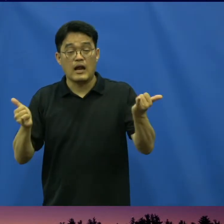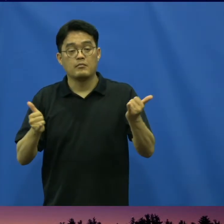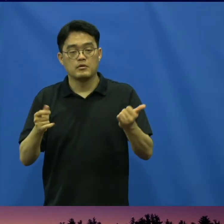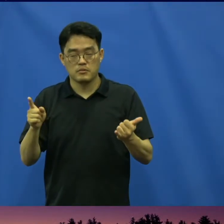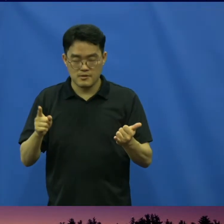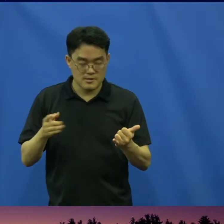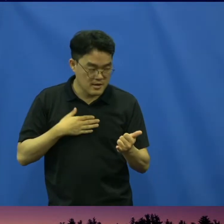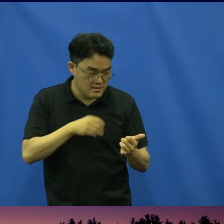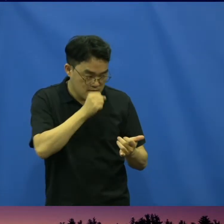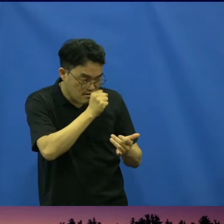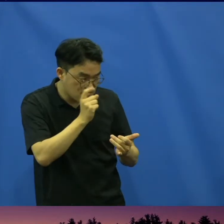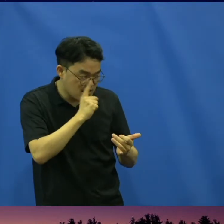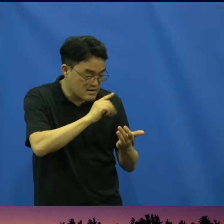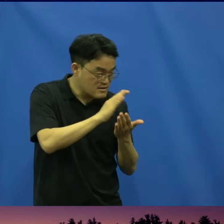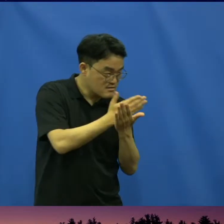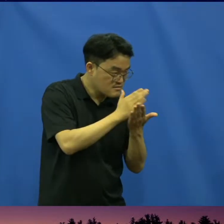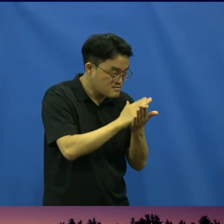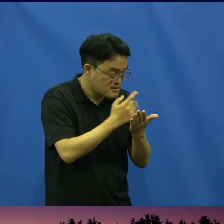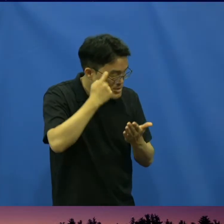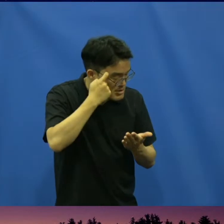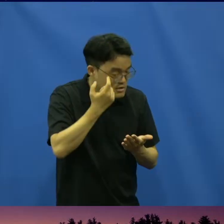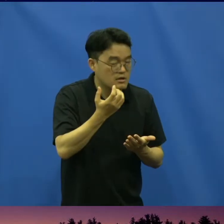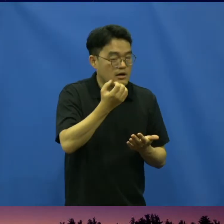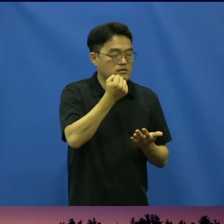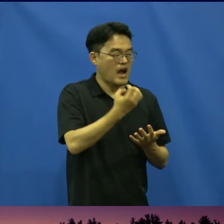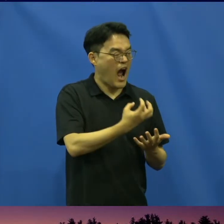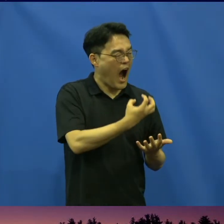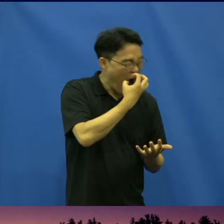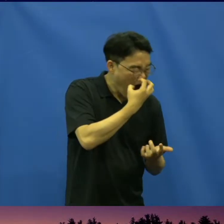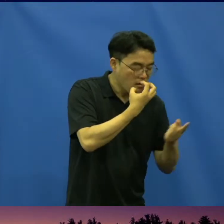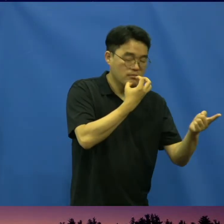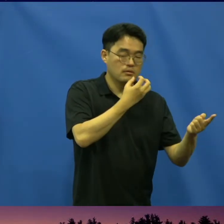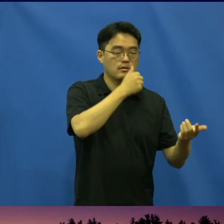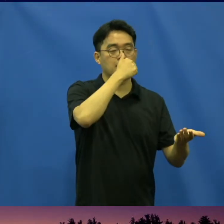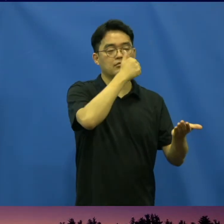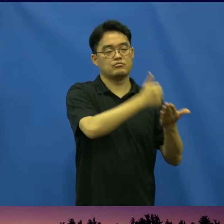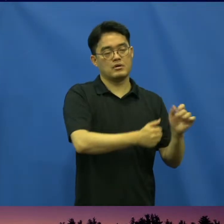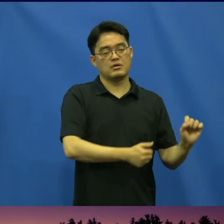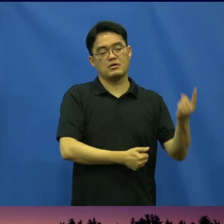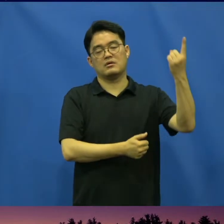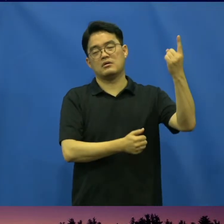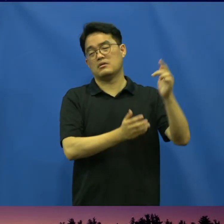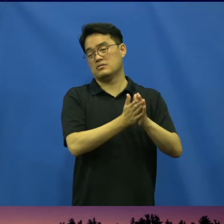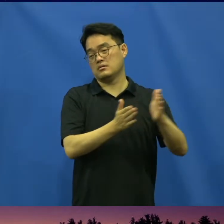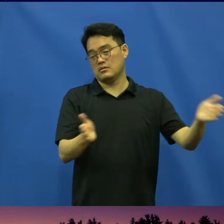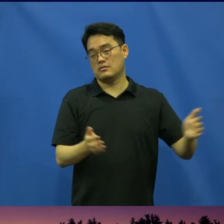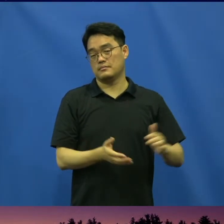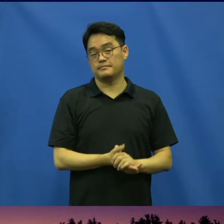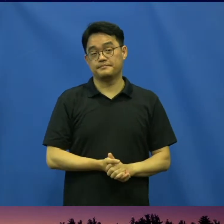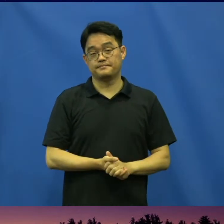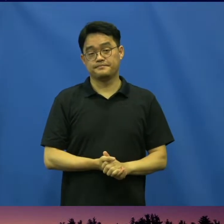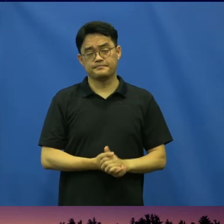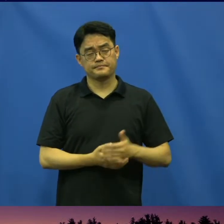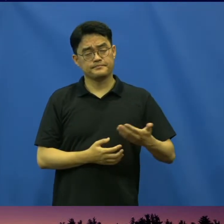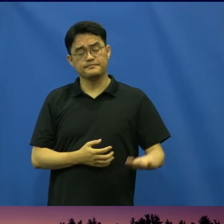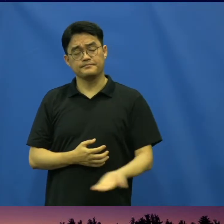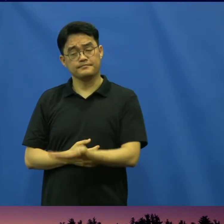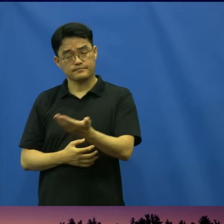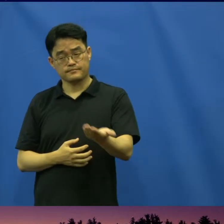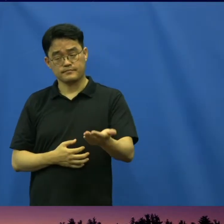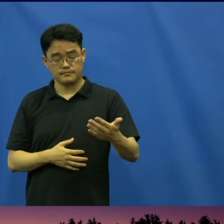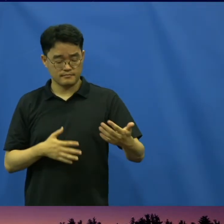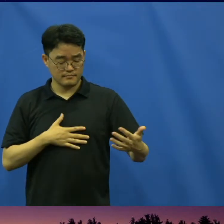사람을 살리는 길로 인도하는 것이 생명나무 열매입니다. 우리가 얼마나 지혜로운가는 중요하지 않아요. 중요한 것은 우리가 가진 지혜로 무엇을